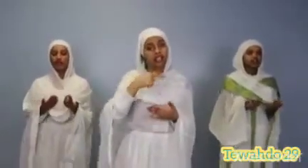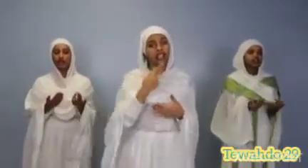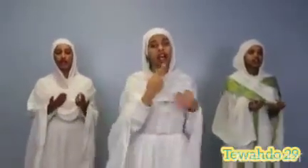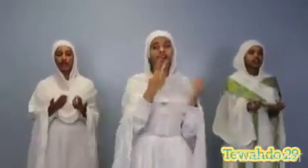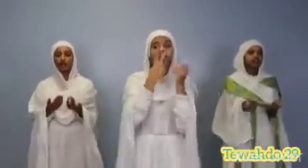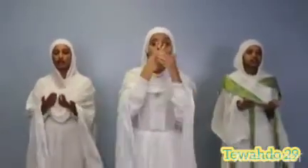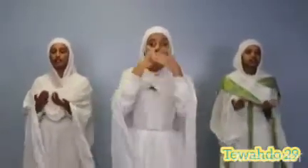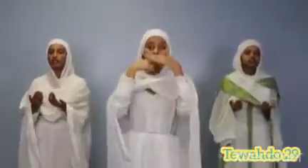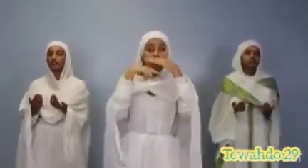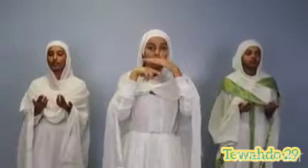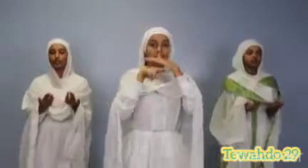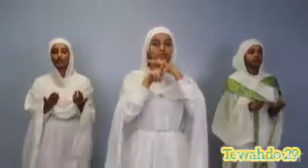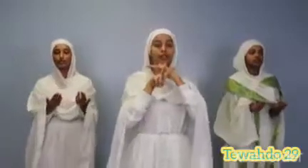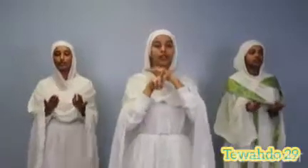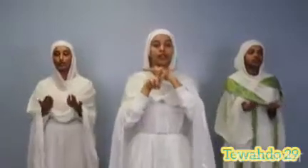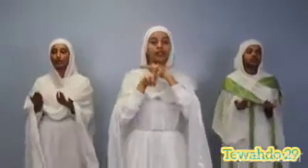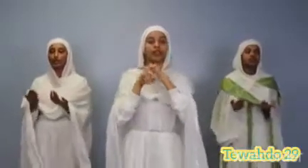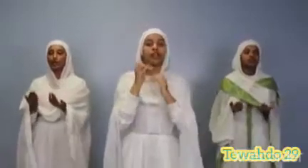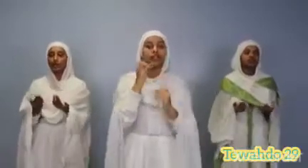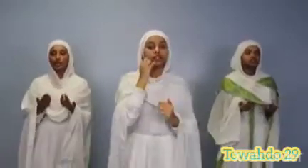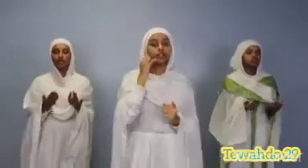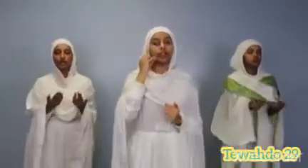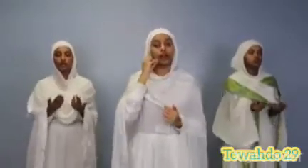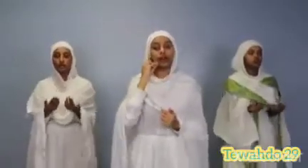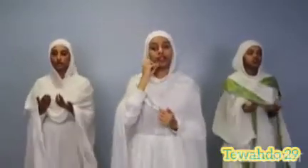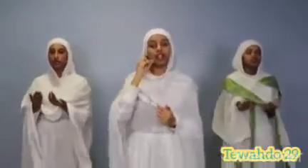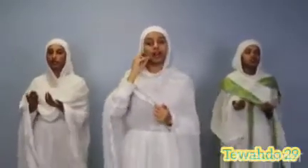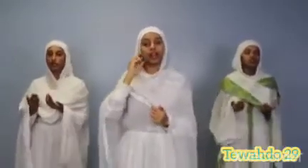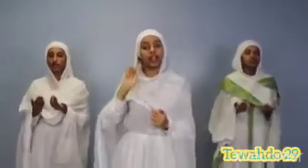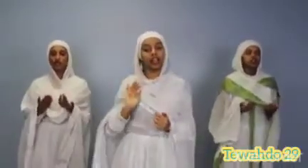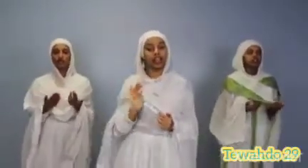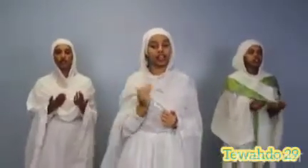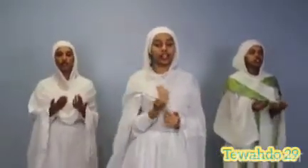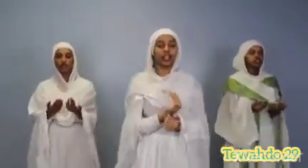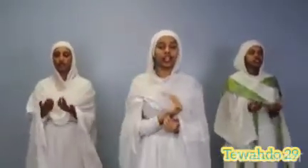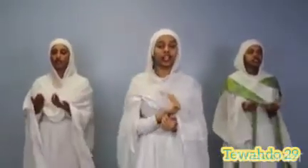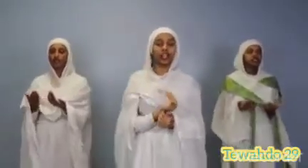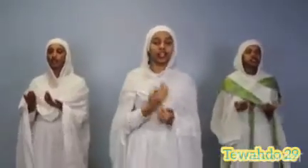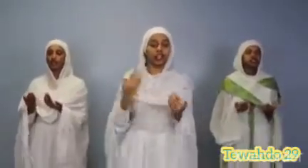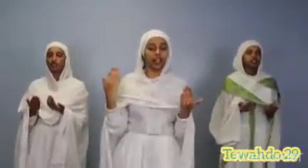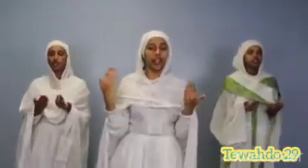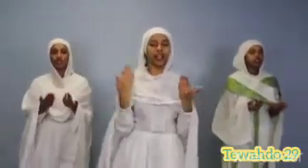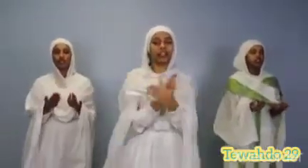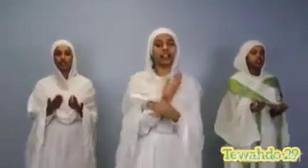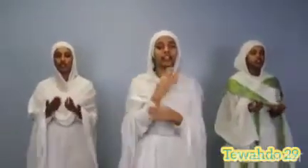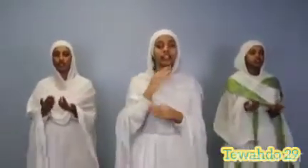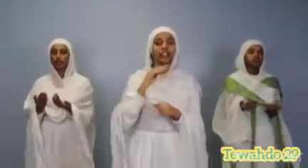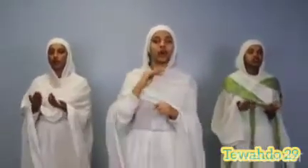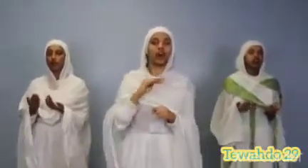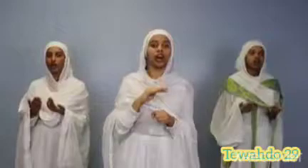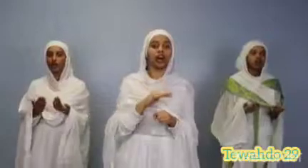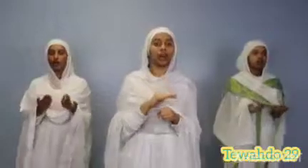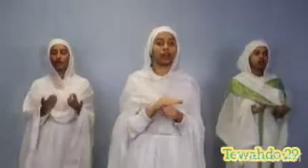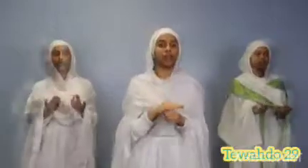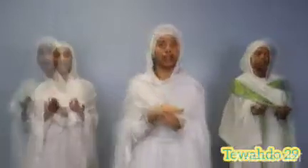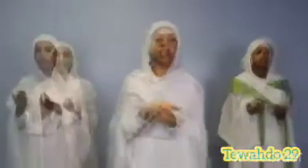ይጠፋል ይላል በትንቢቱ ጽዮን ሰወናችን ሐዲሲቷ